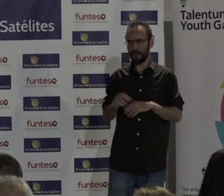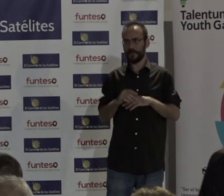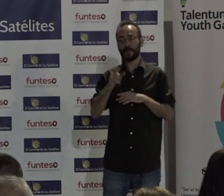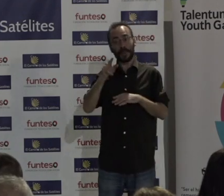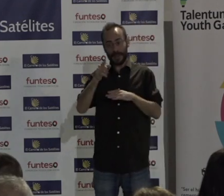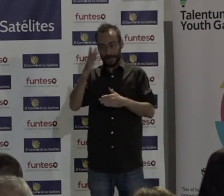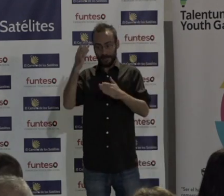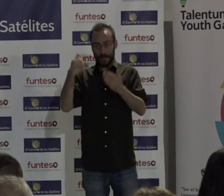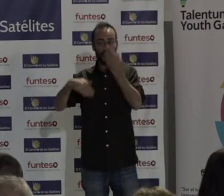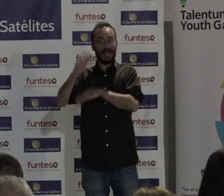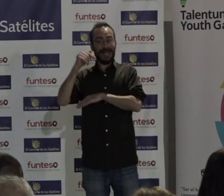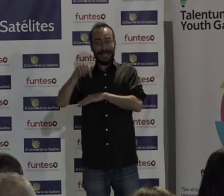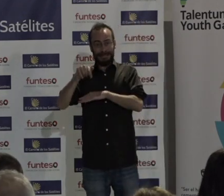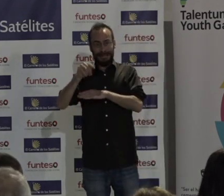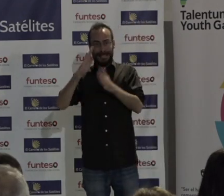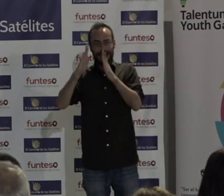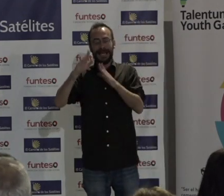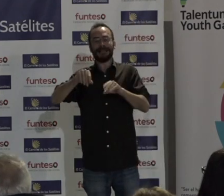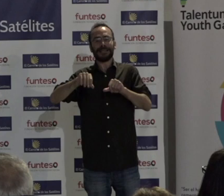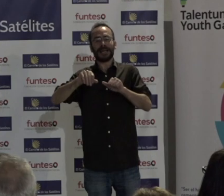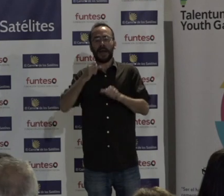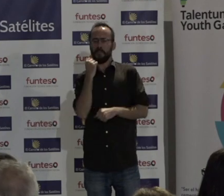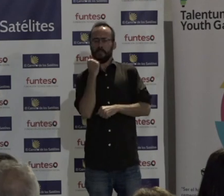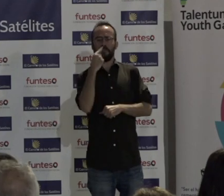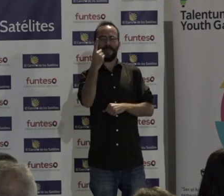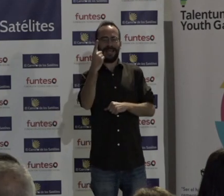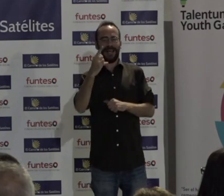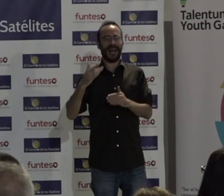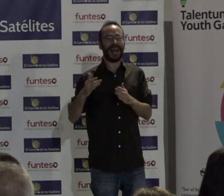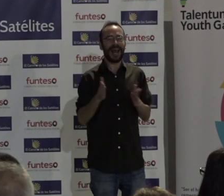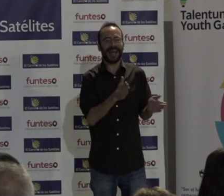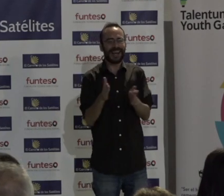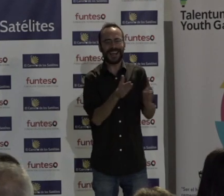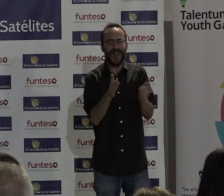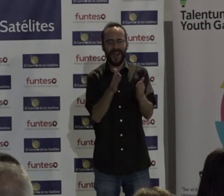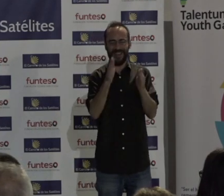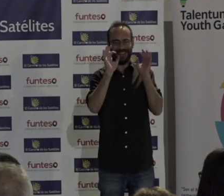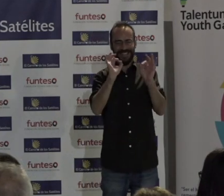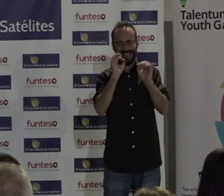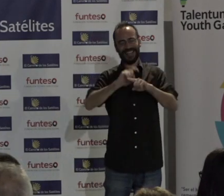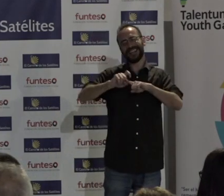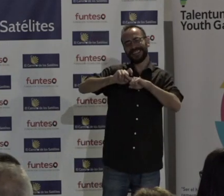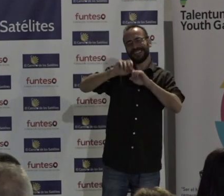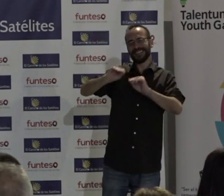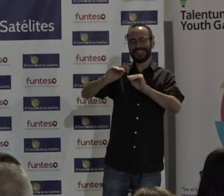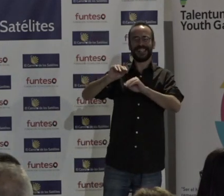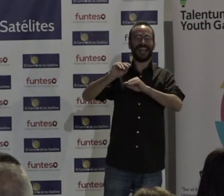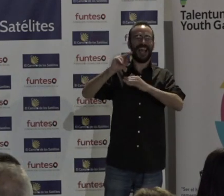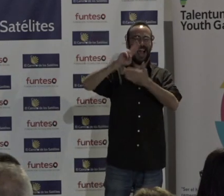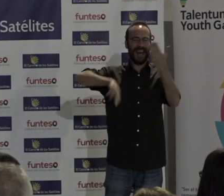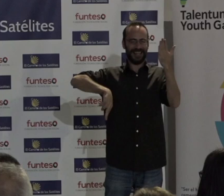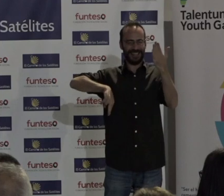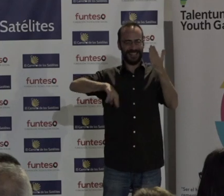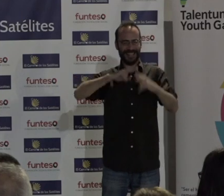de los mil ríos. Incluso hay un vino que se llama así, Mil Ríos. Porque Galicia está, siendo